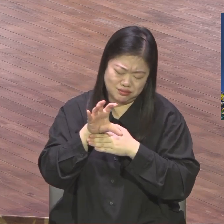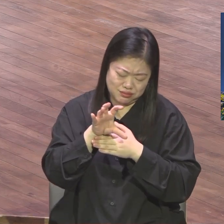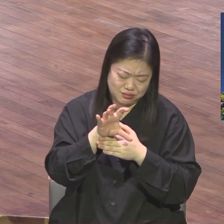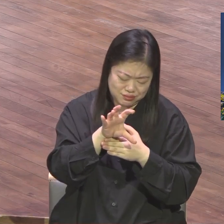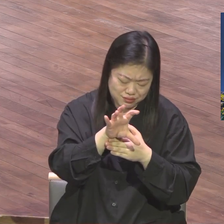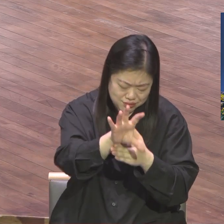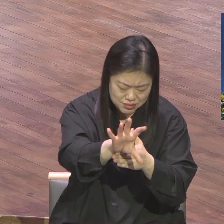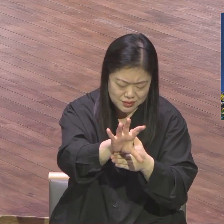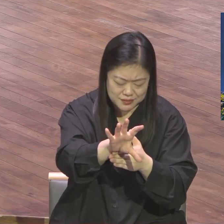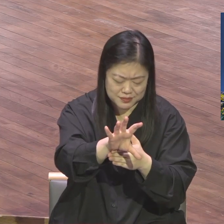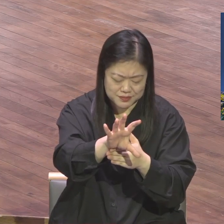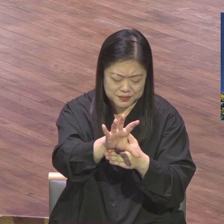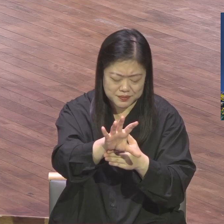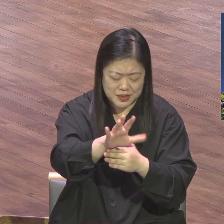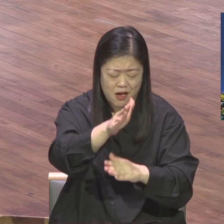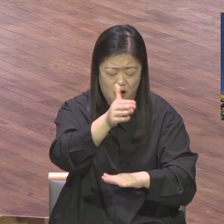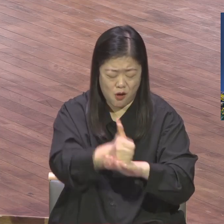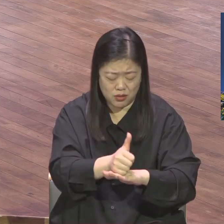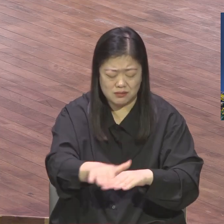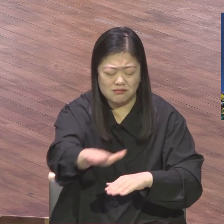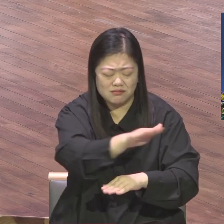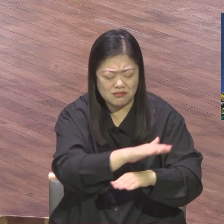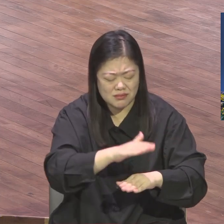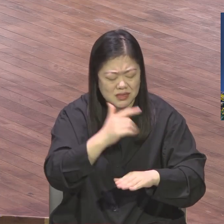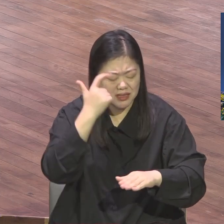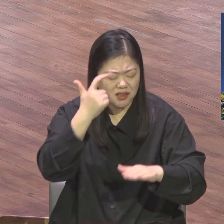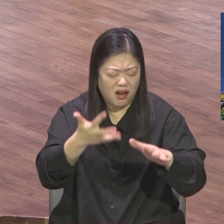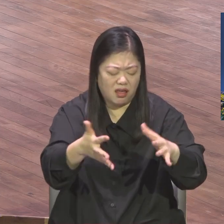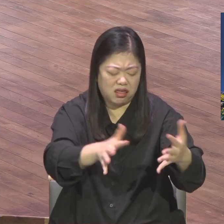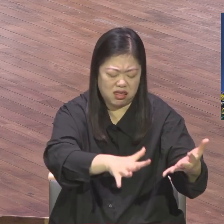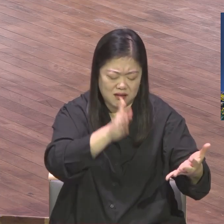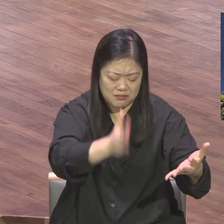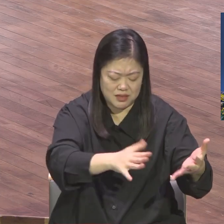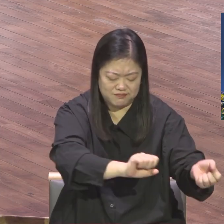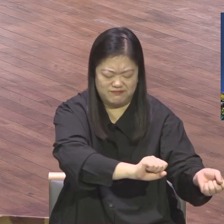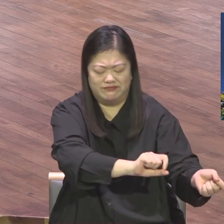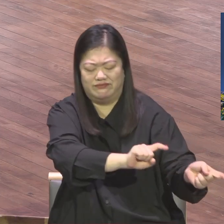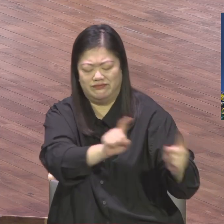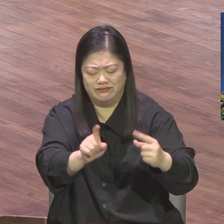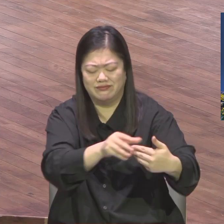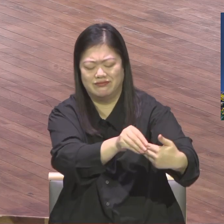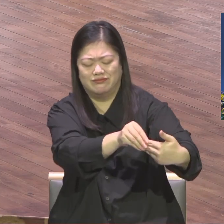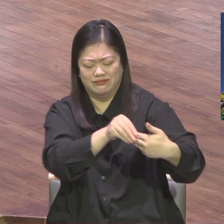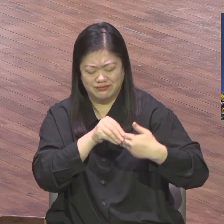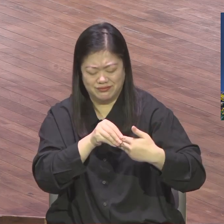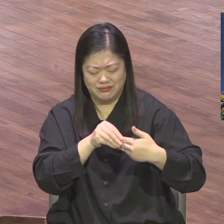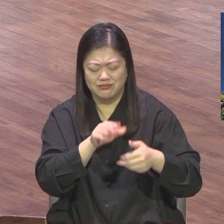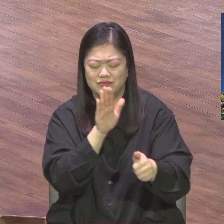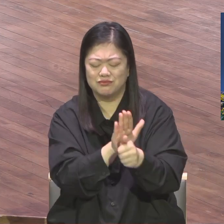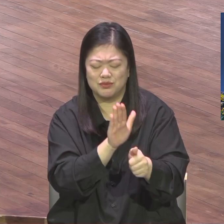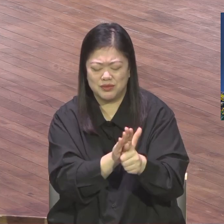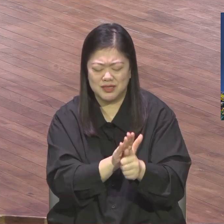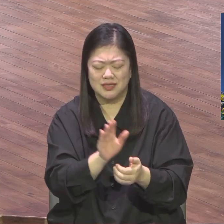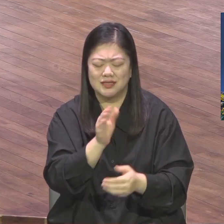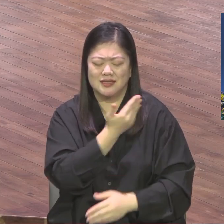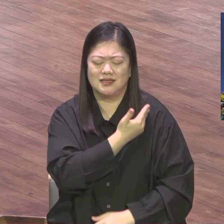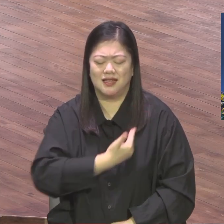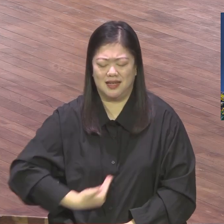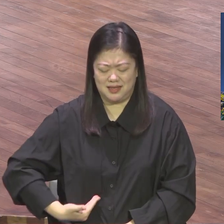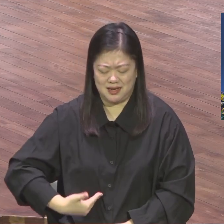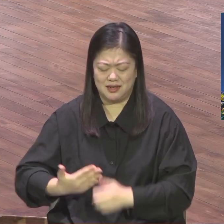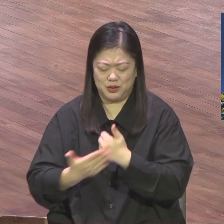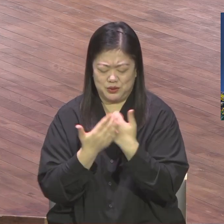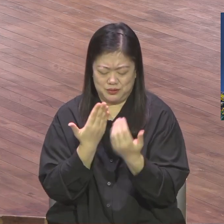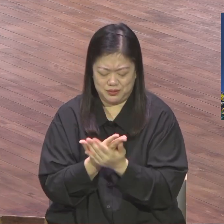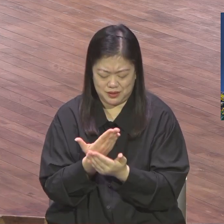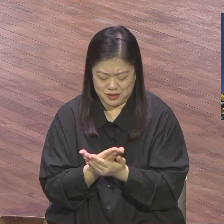밝히는, 그래서 어둠에 있는 저 영혼들을 주께로 인도하는 그리스도의 사람들이 다 되게 하여